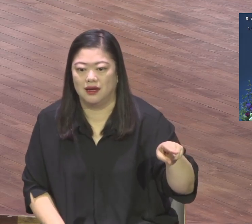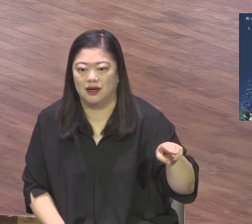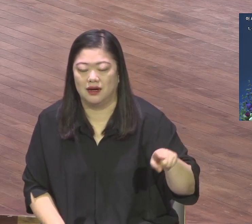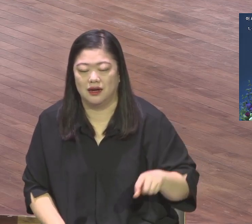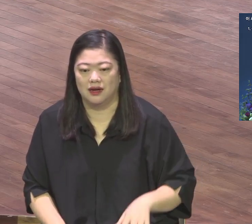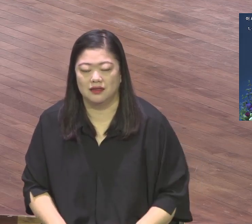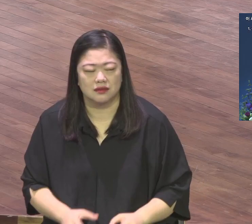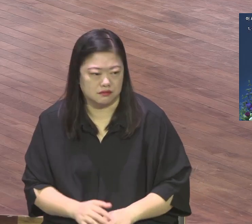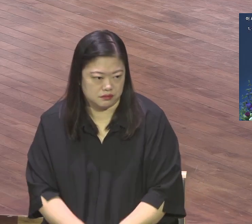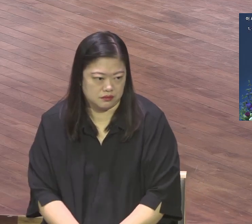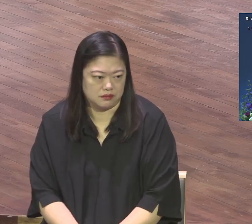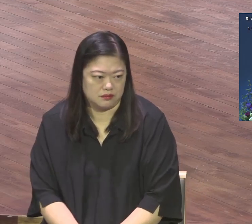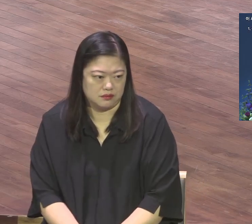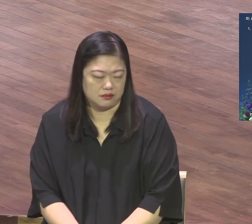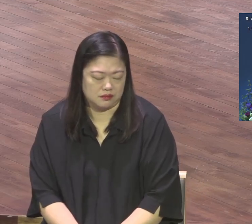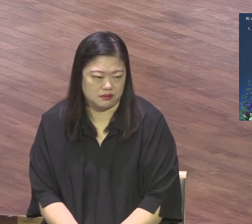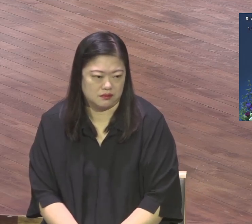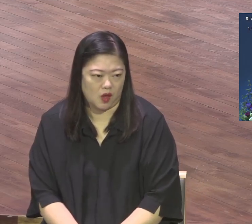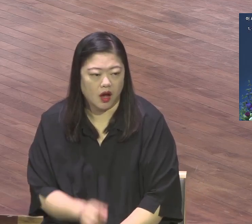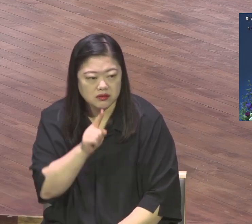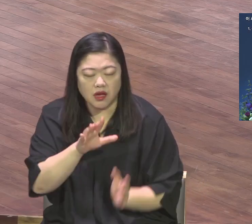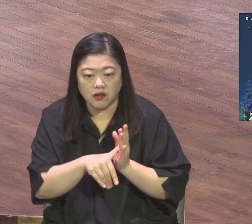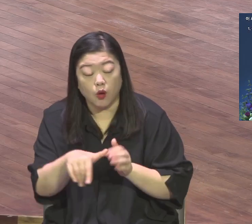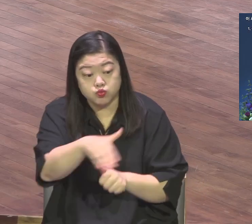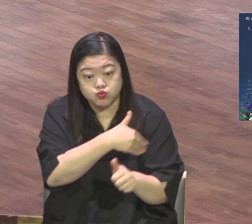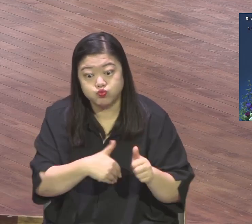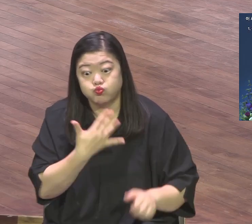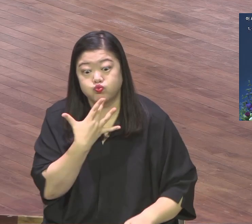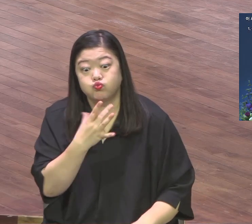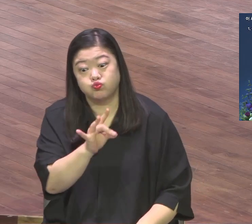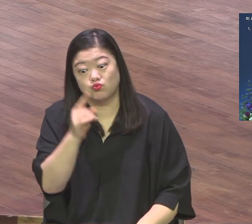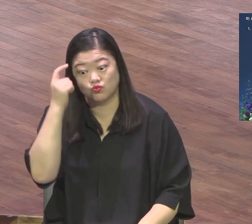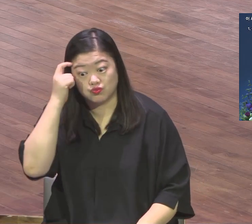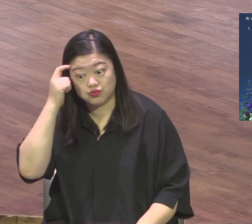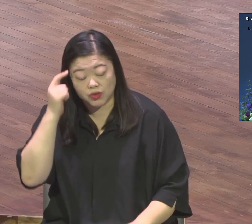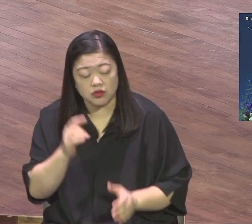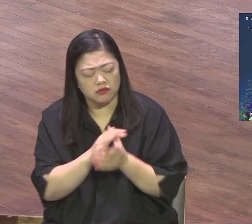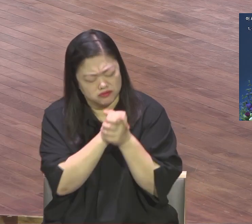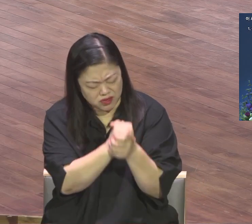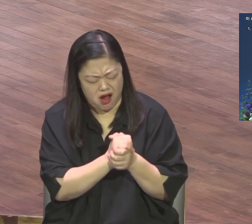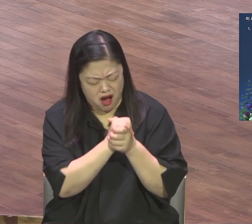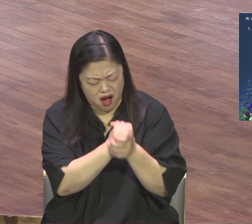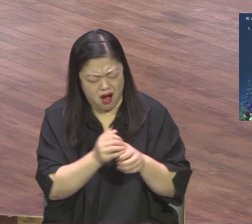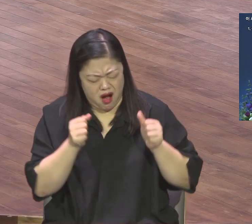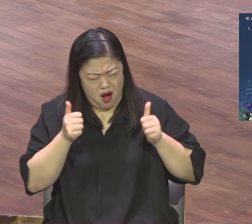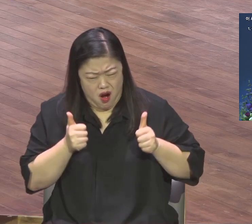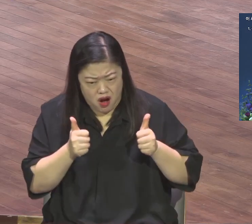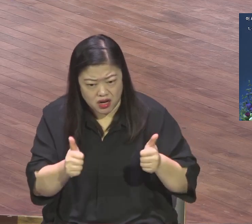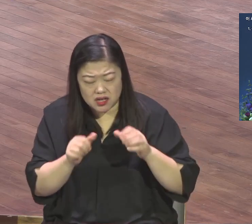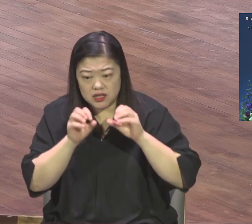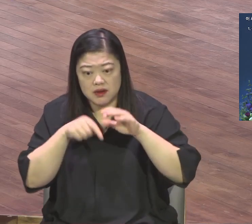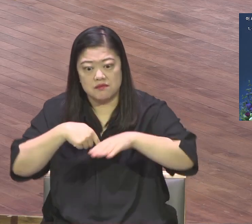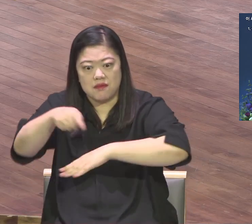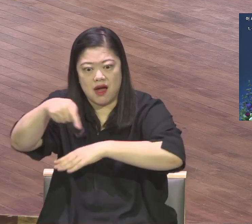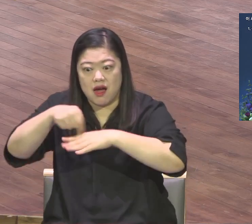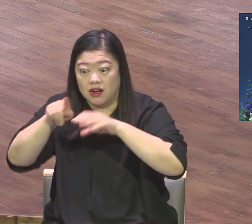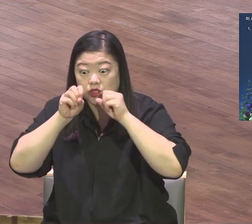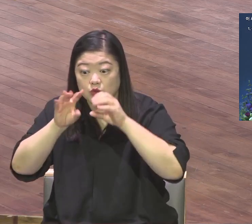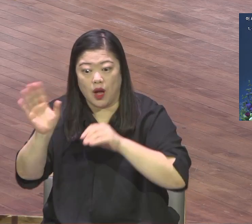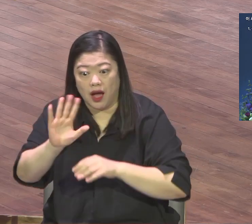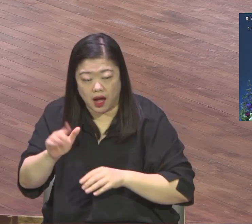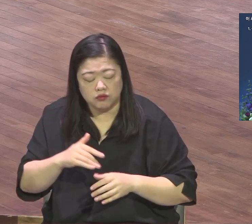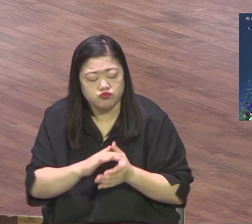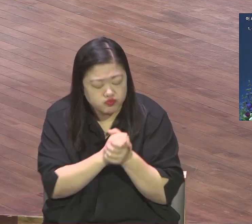교회가 뒤져버렸어요. 영적으로 직각반도 이렇게 버렸어요. 팟 브레이크 확 다 뛰어 기도하는 교회로 전도하는